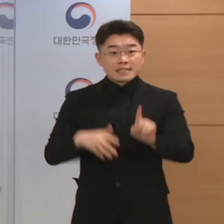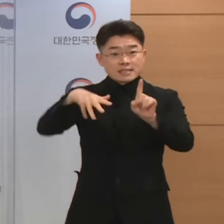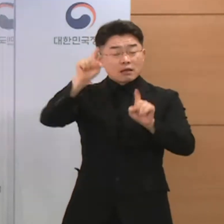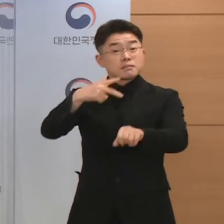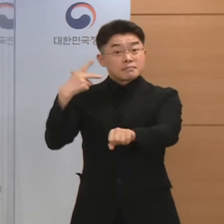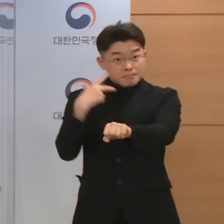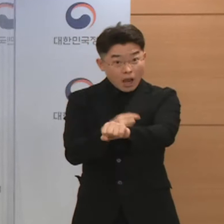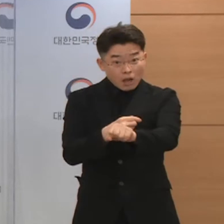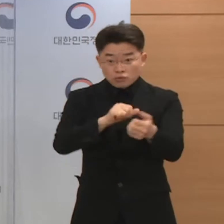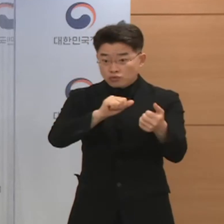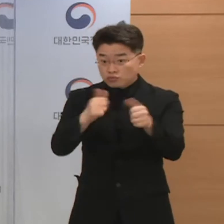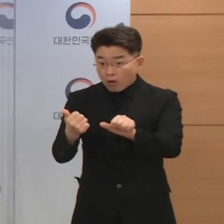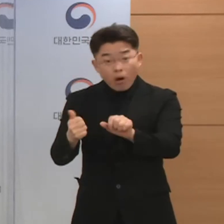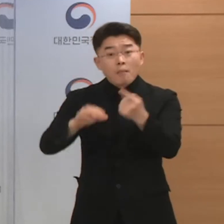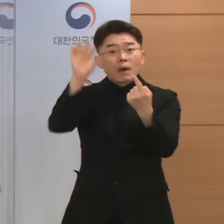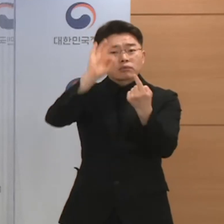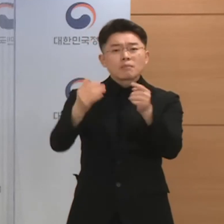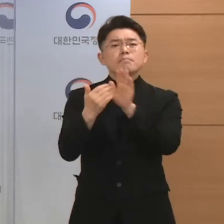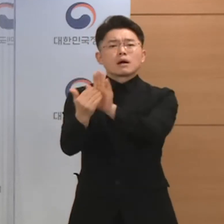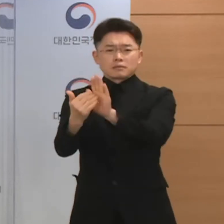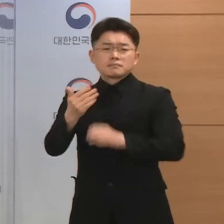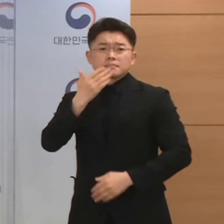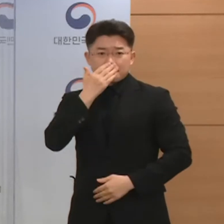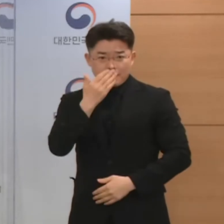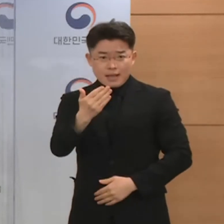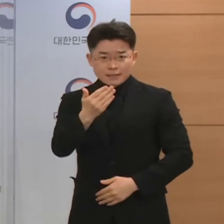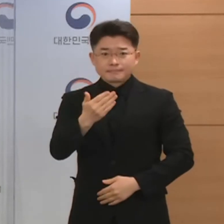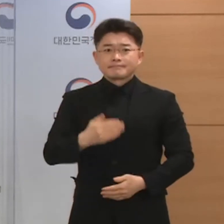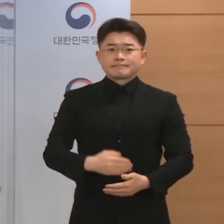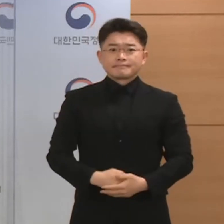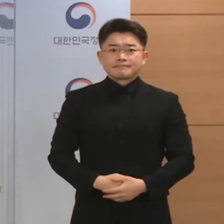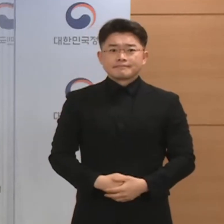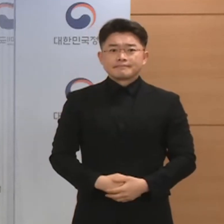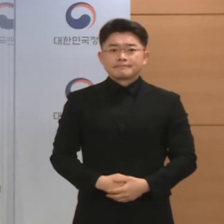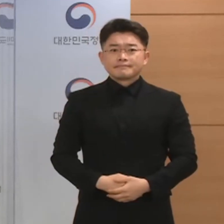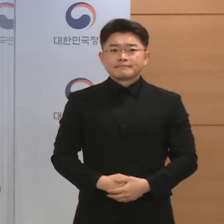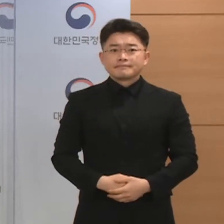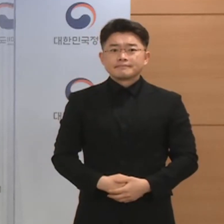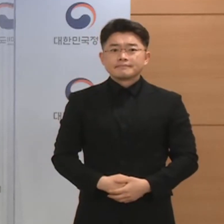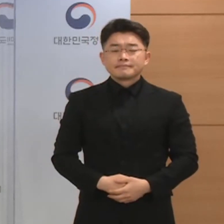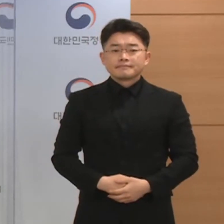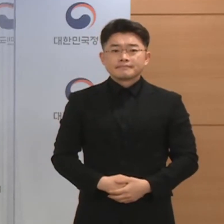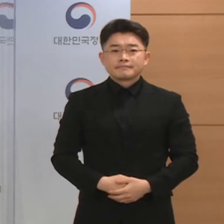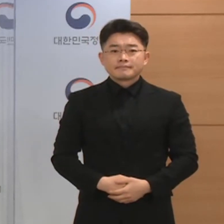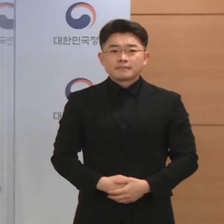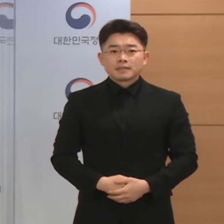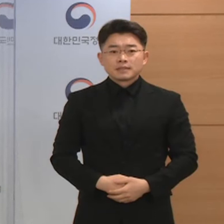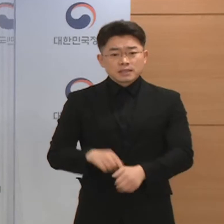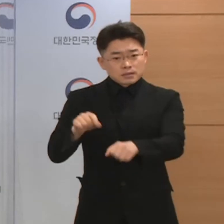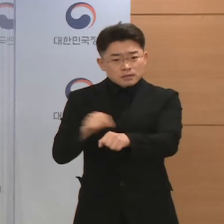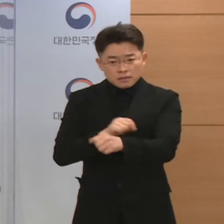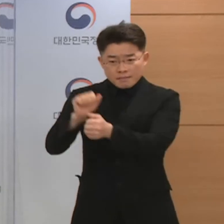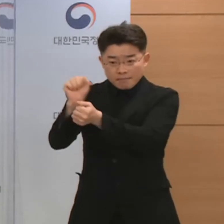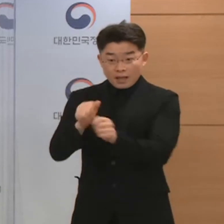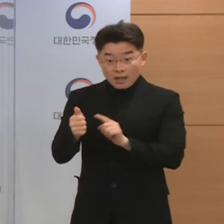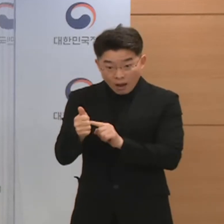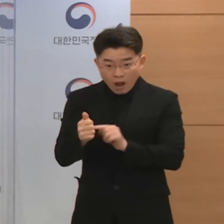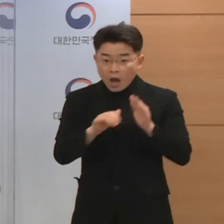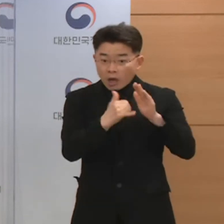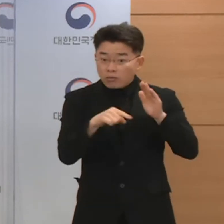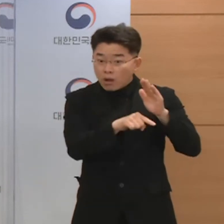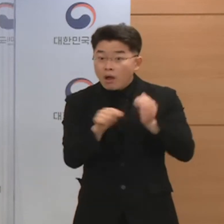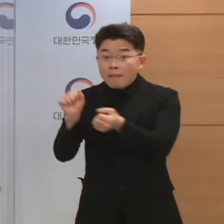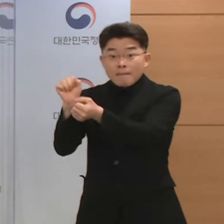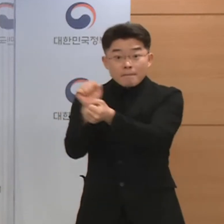접종만으로도 사망률을 100% 예방하는 것으로 효과가 분석되고 있습니다. 가족 간의 전파도